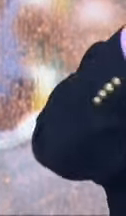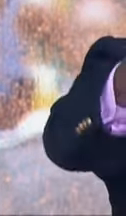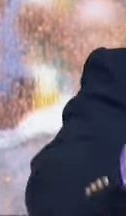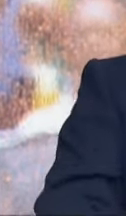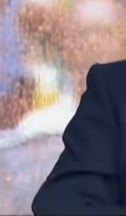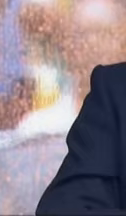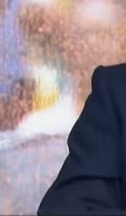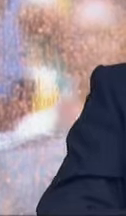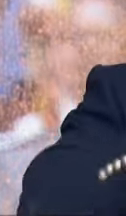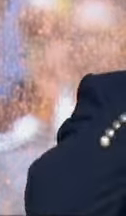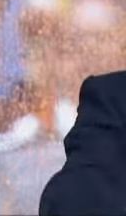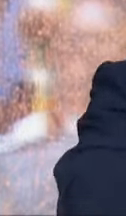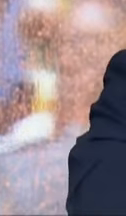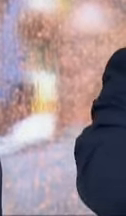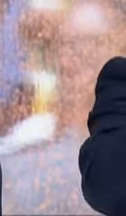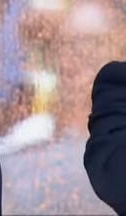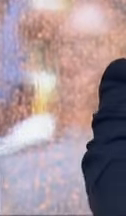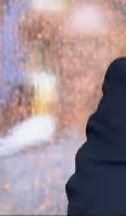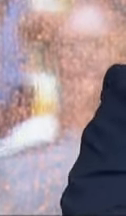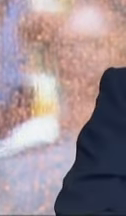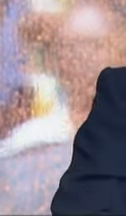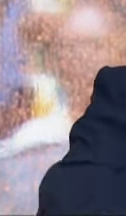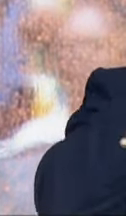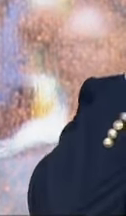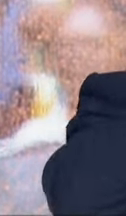Ve çok sevdiği ülkesinin kadın ve erkeklerini,